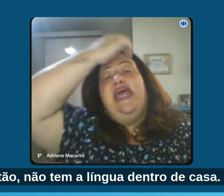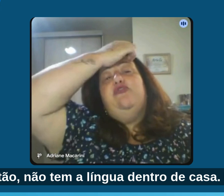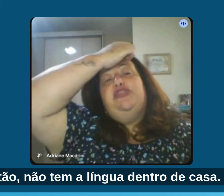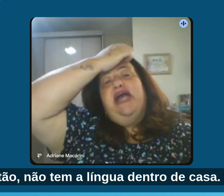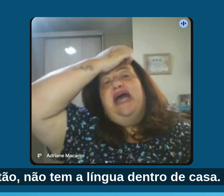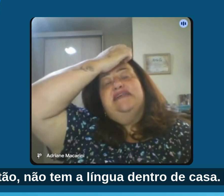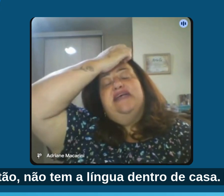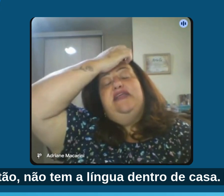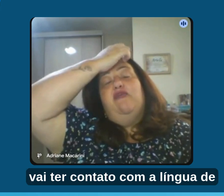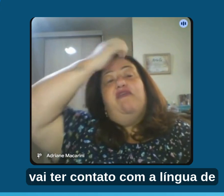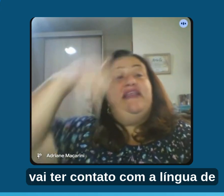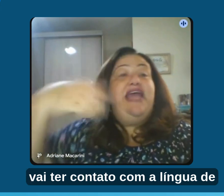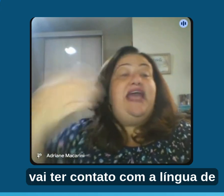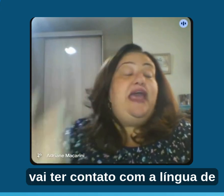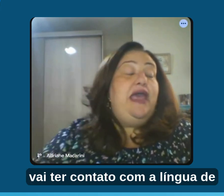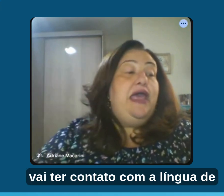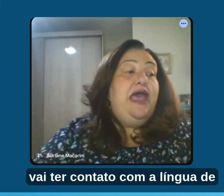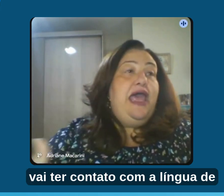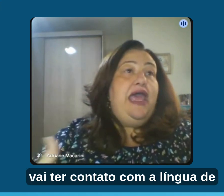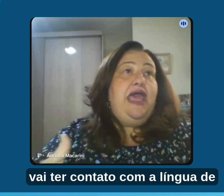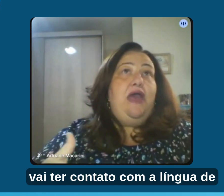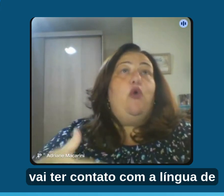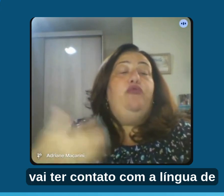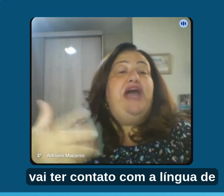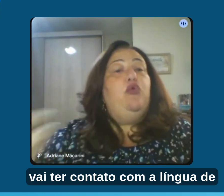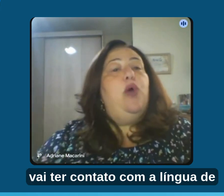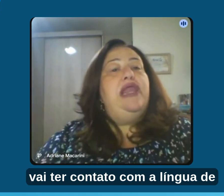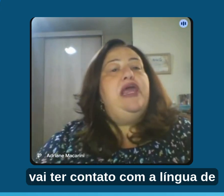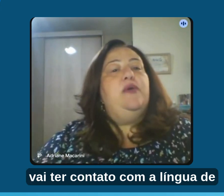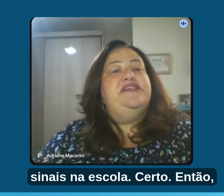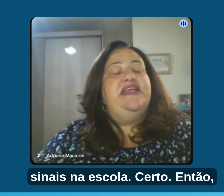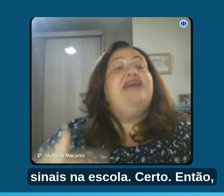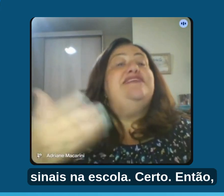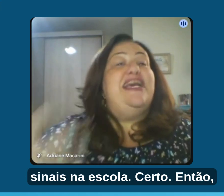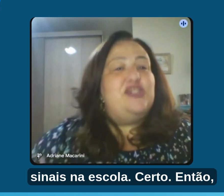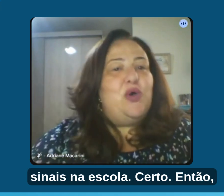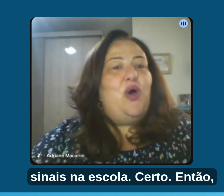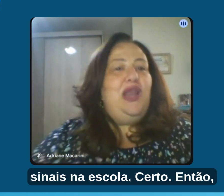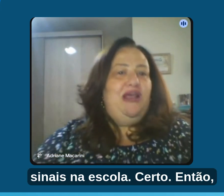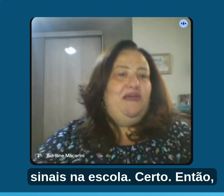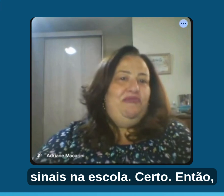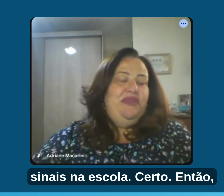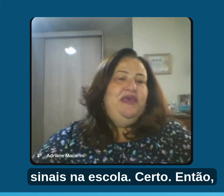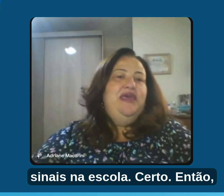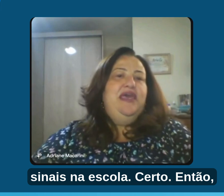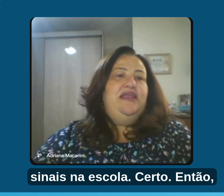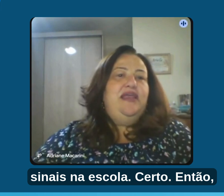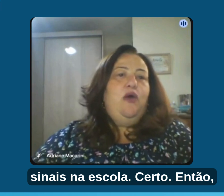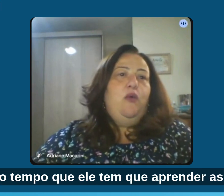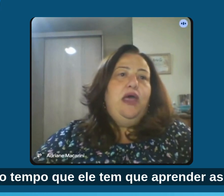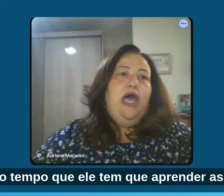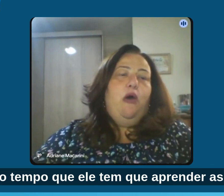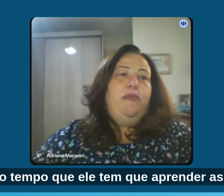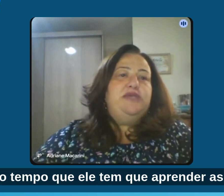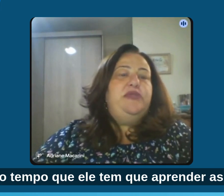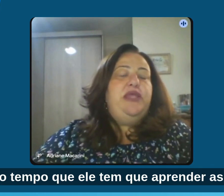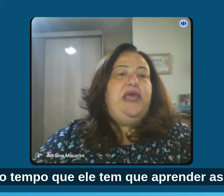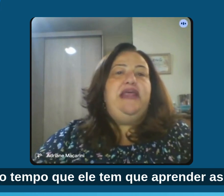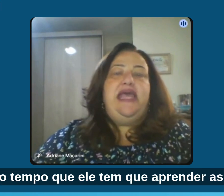de casa. Então, vai ter contato com a língua de sinais na escola. Certo. Então, ao mesmo tempo que ele tem que